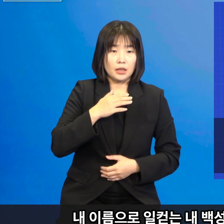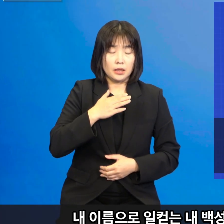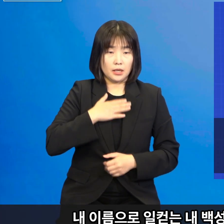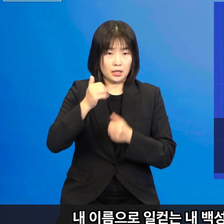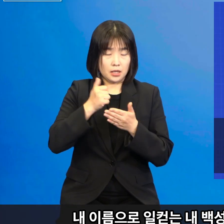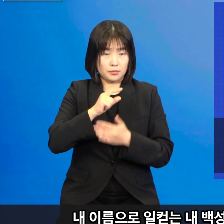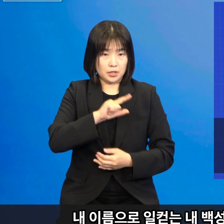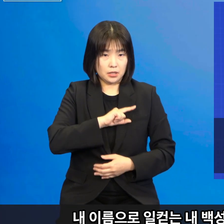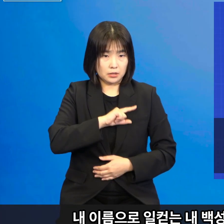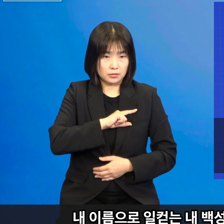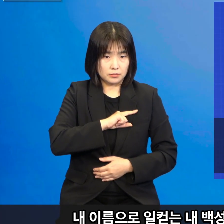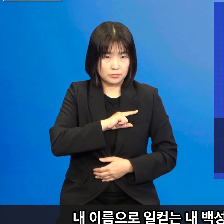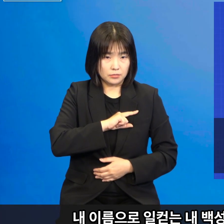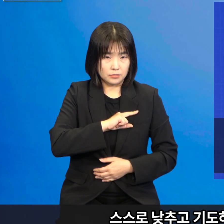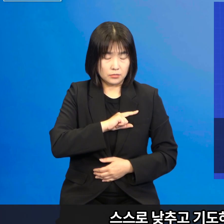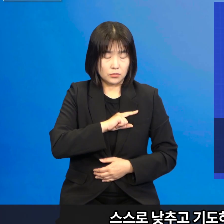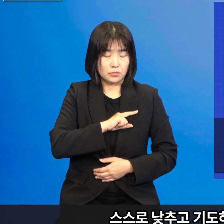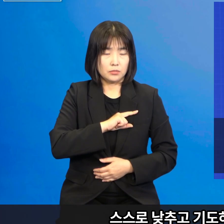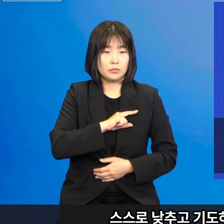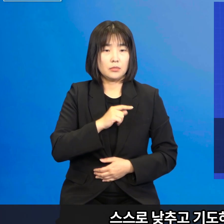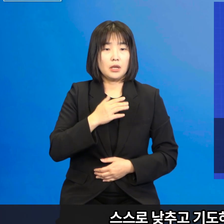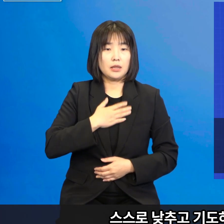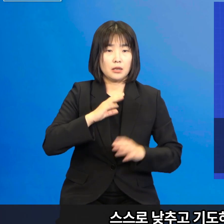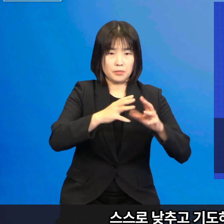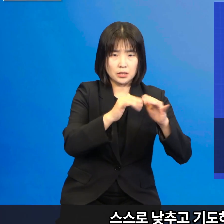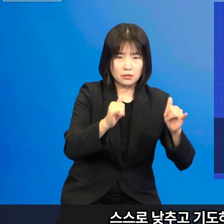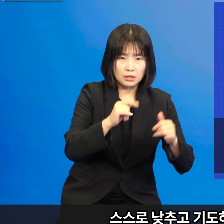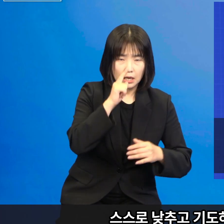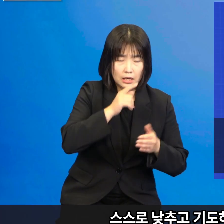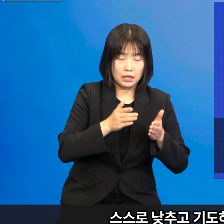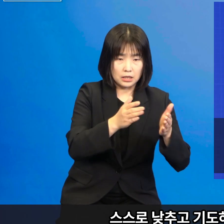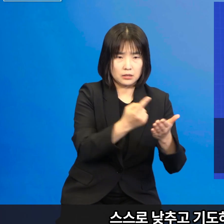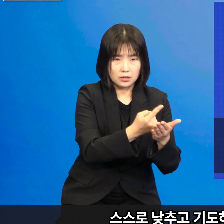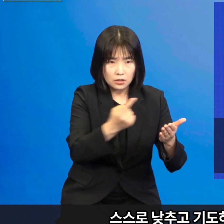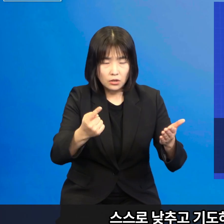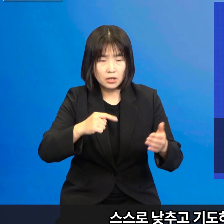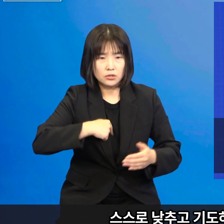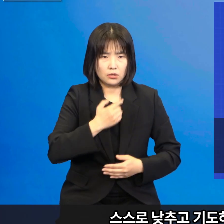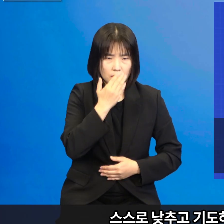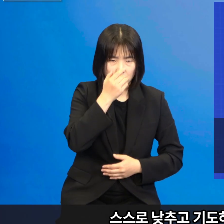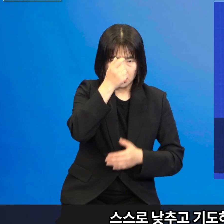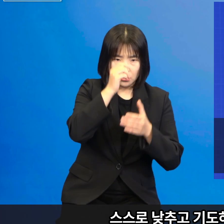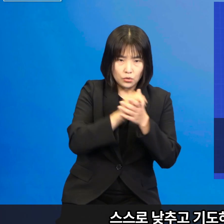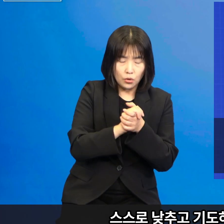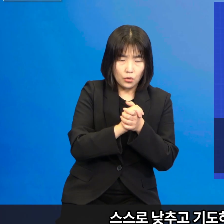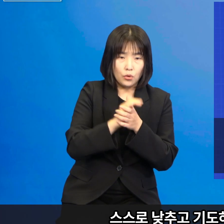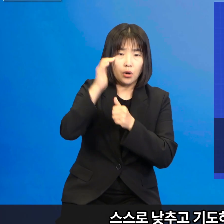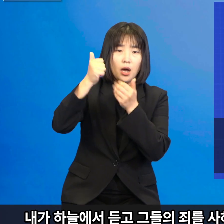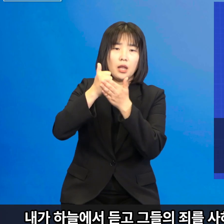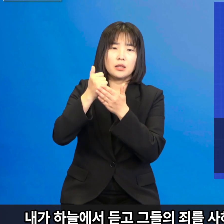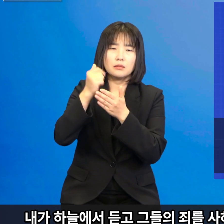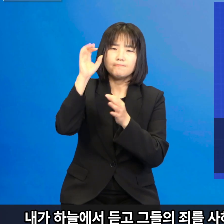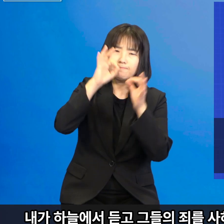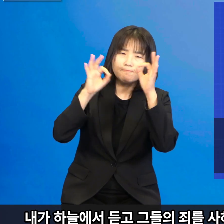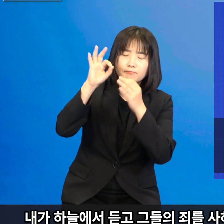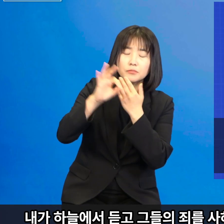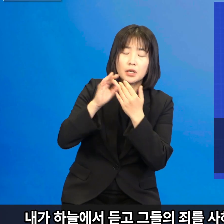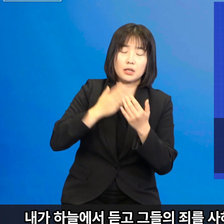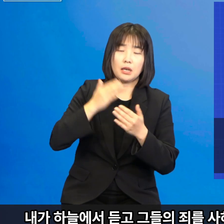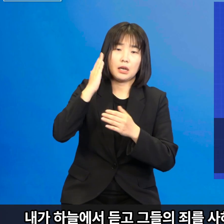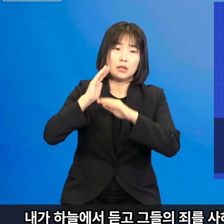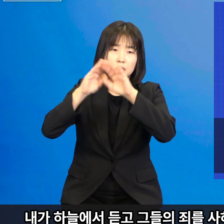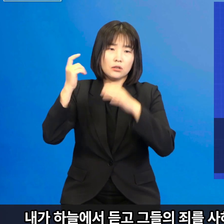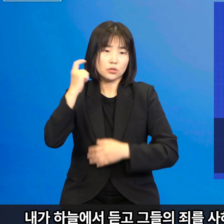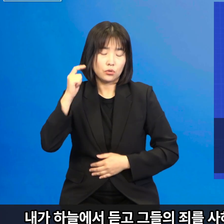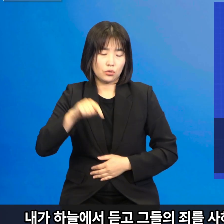그들의 악한 길에서 떠나 스스로 낮추고 기도하여 내 얼굴을 찾으면 내가 하늘에서